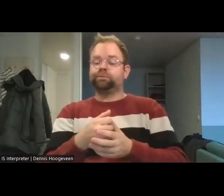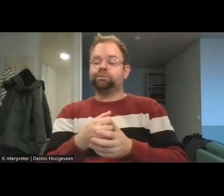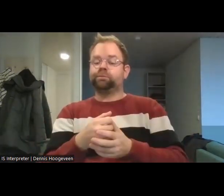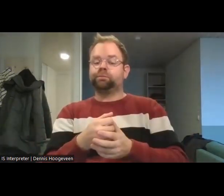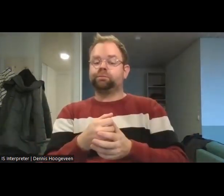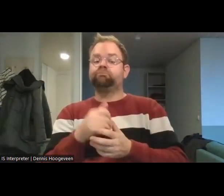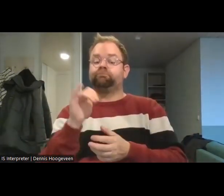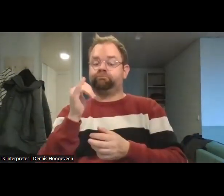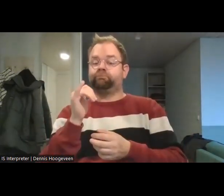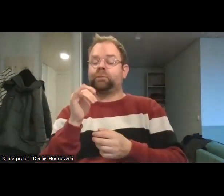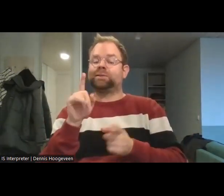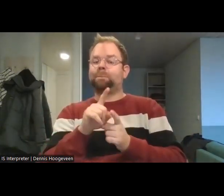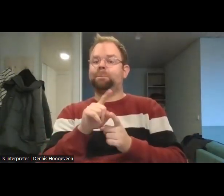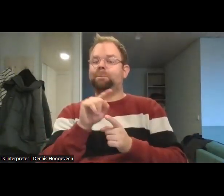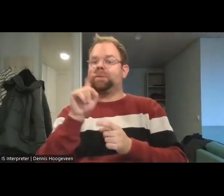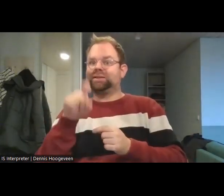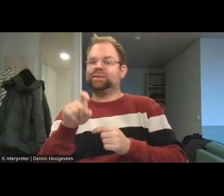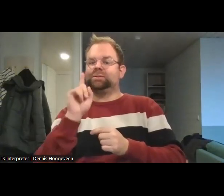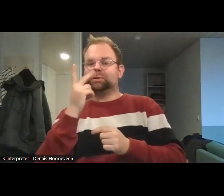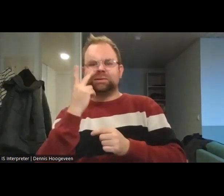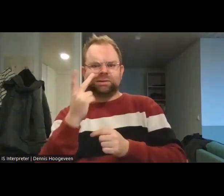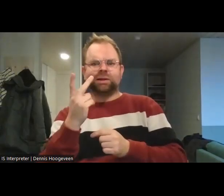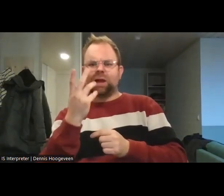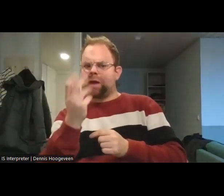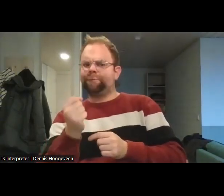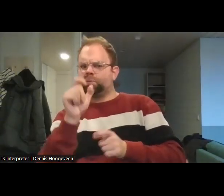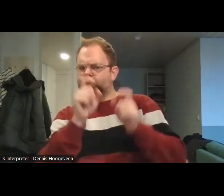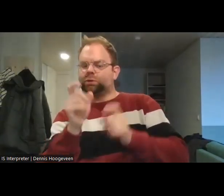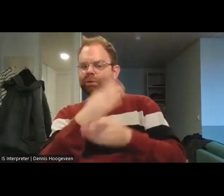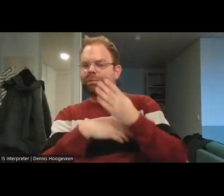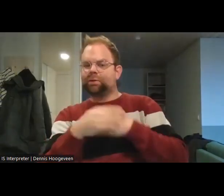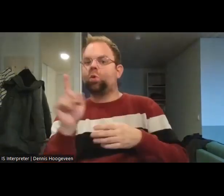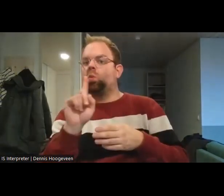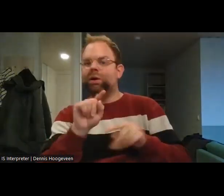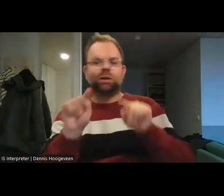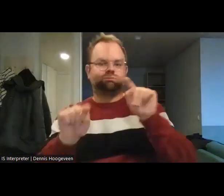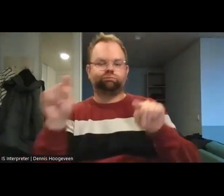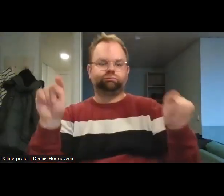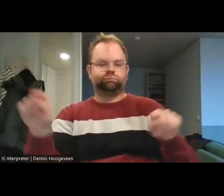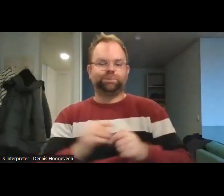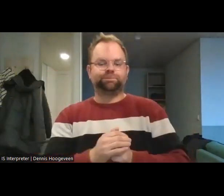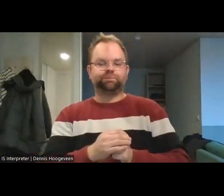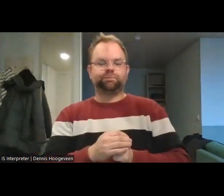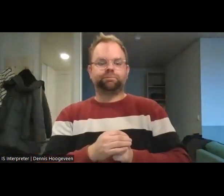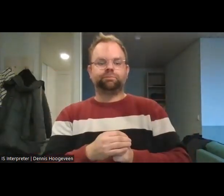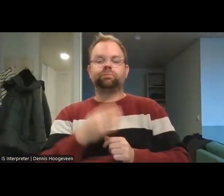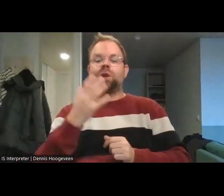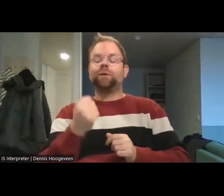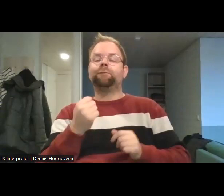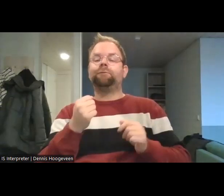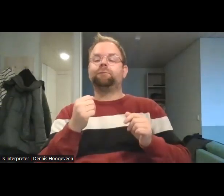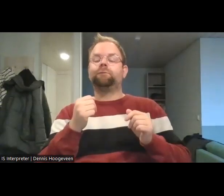handicapées et nous avons inclus donc le groupe de Washington et cela nous